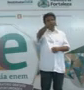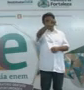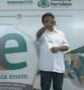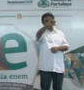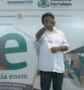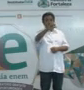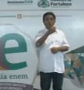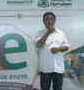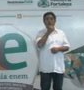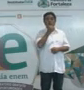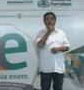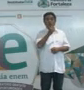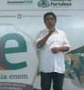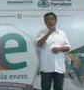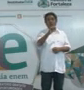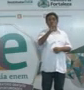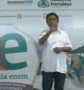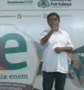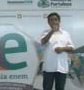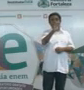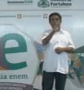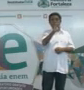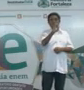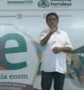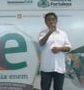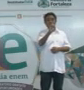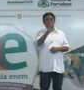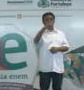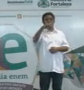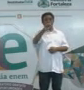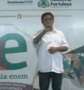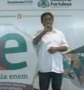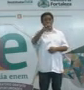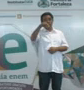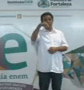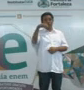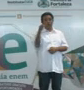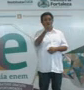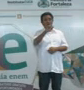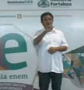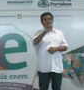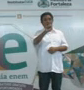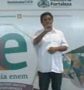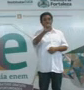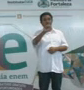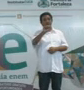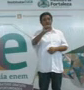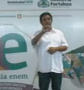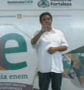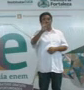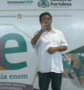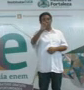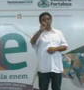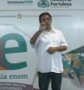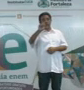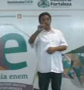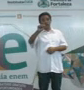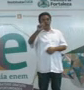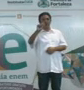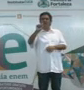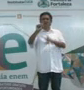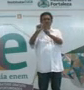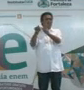um cidadão chamado Khomeini, um ayatollah. Professor, o que é o ayatollah?